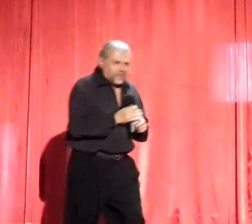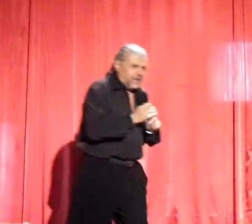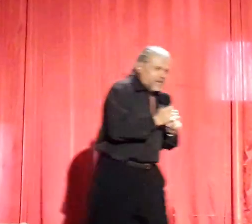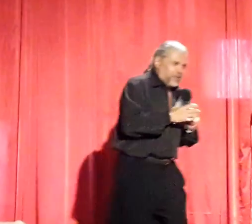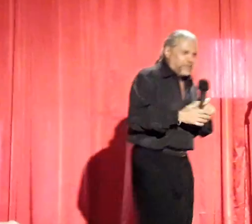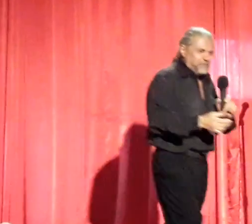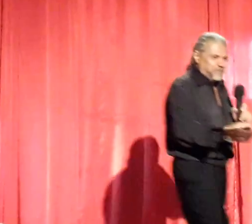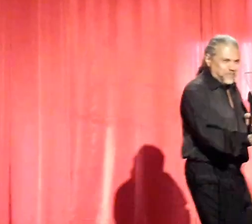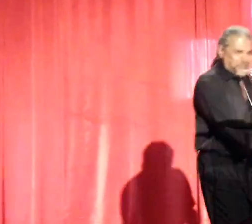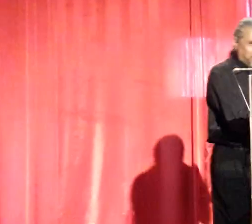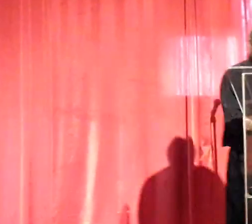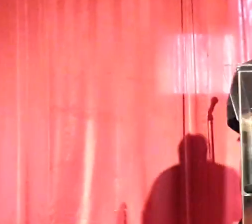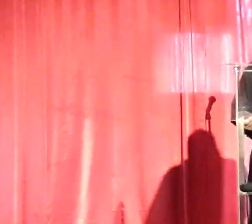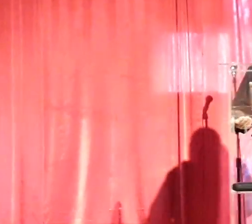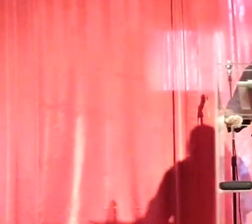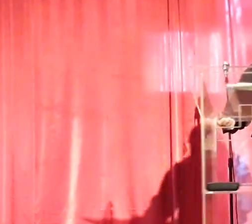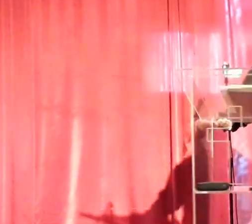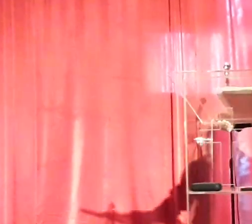¿Qué pasó?